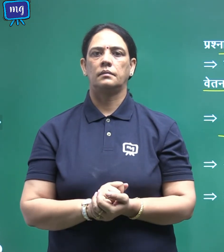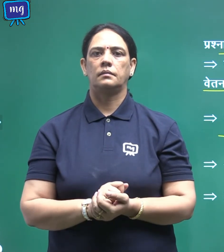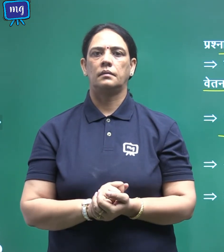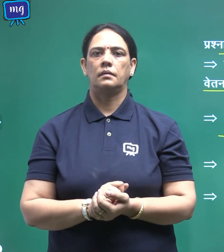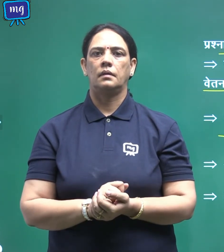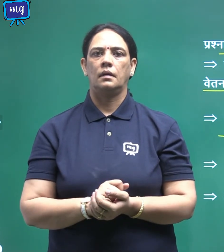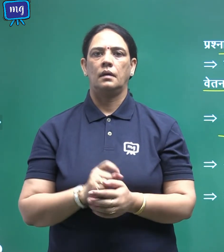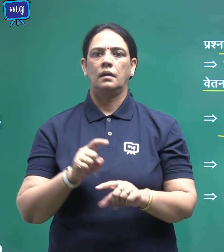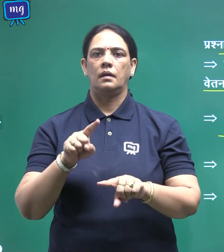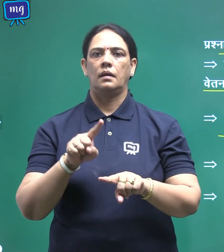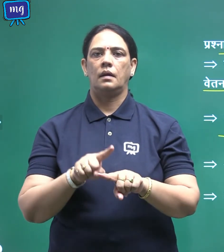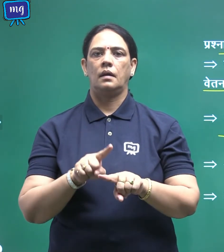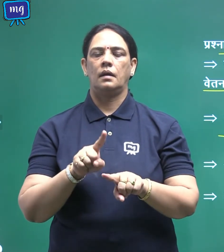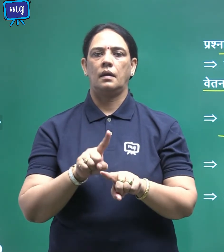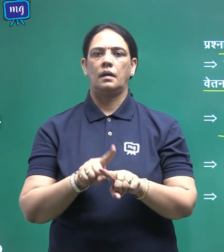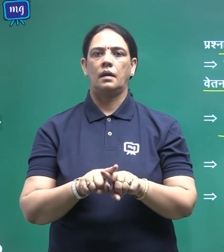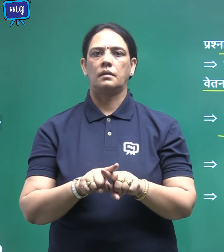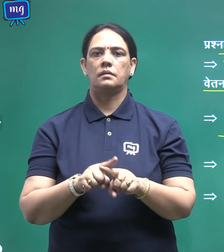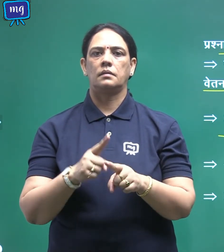x गुणा